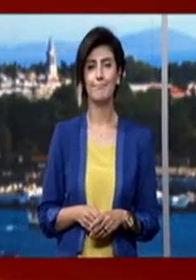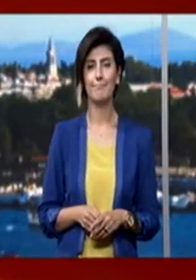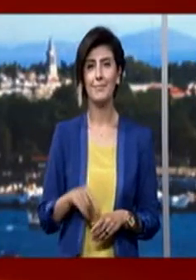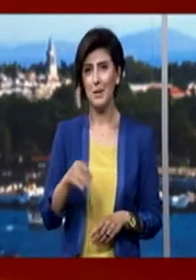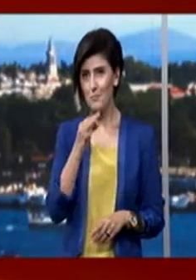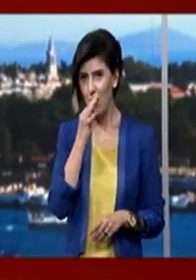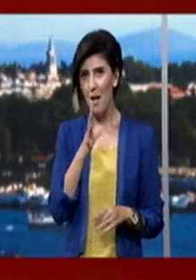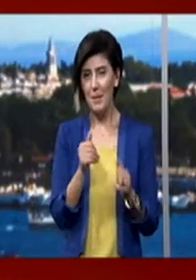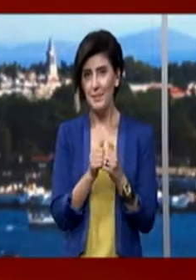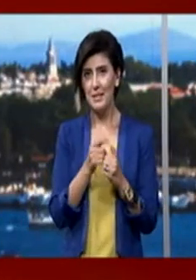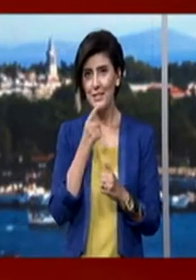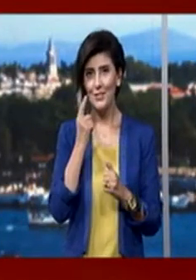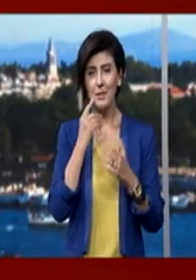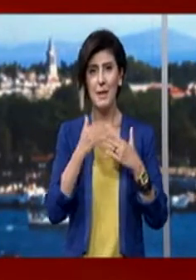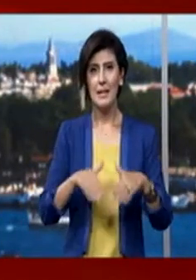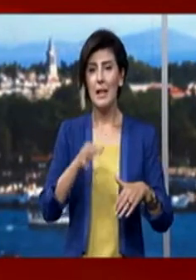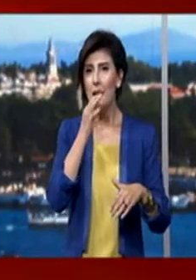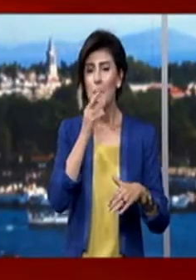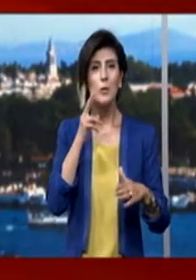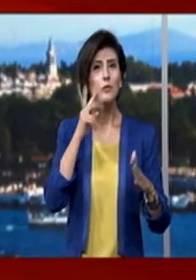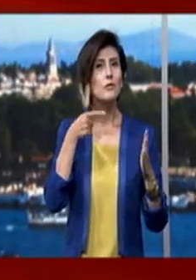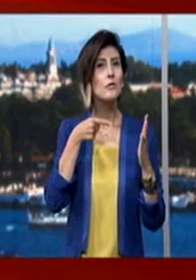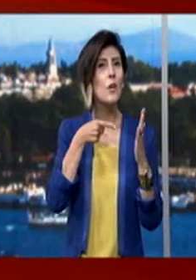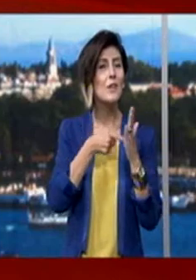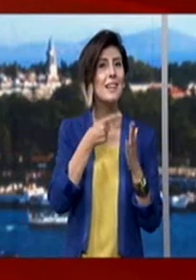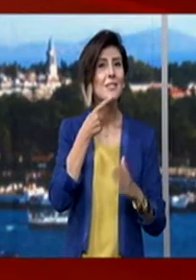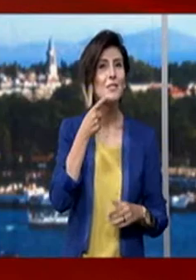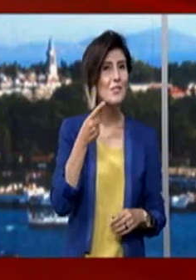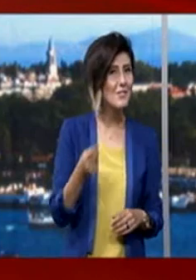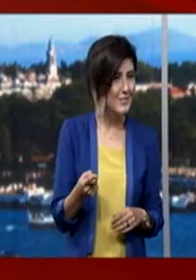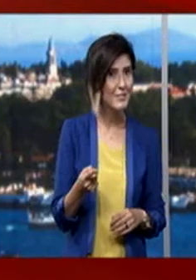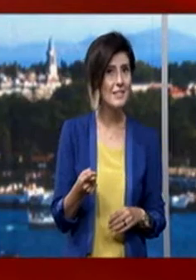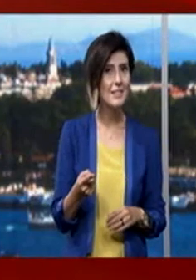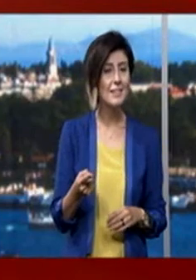Bu haberle birlikte işitme engelliler bültenimizi ve ondan ötesinin